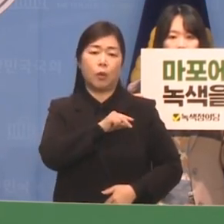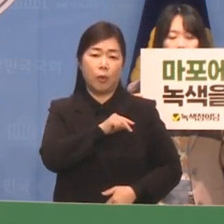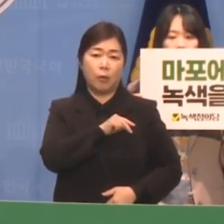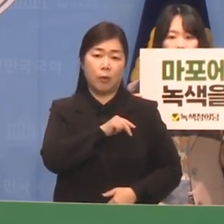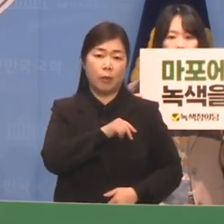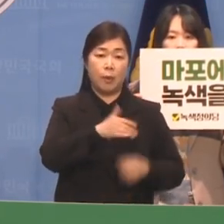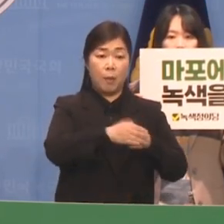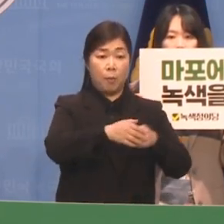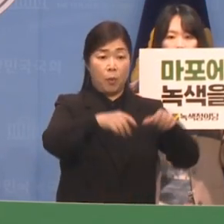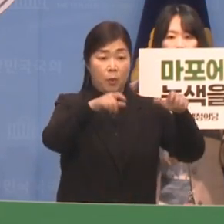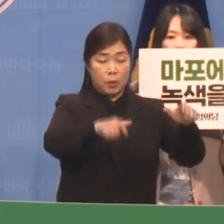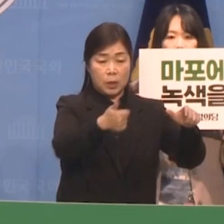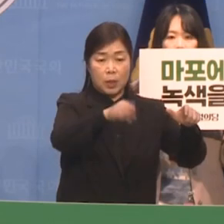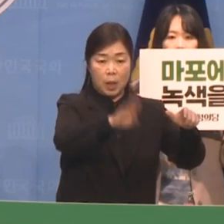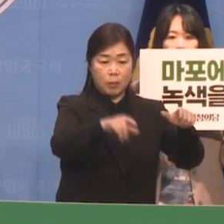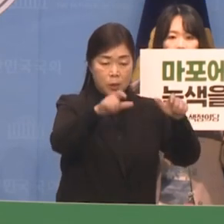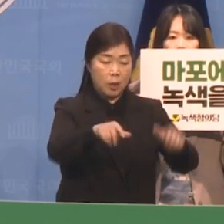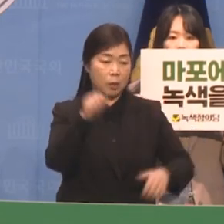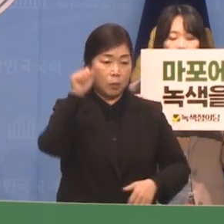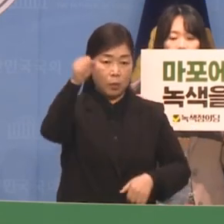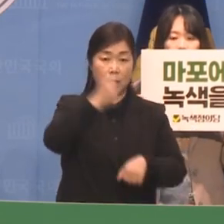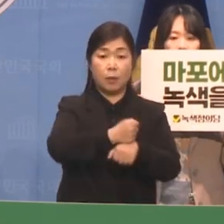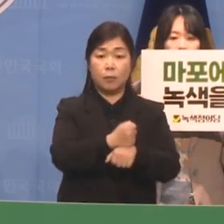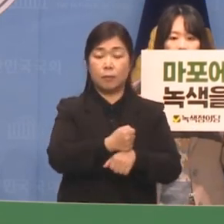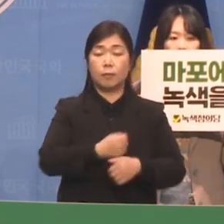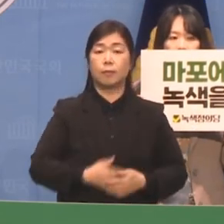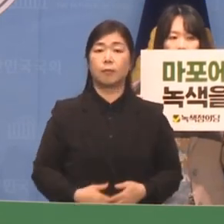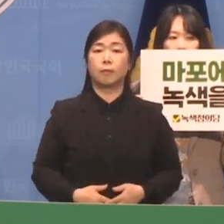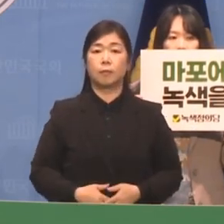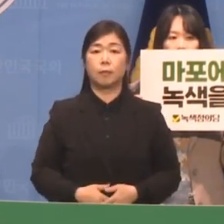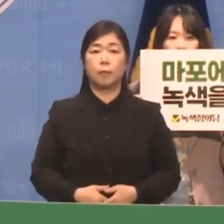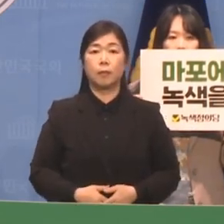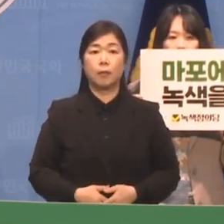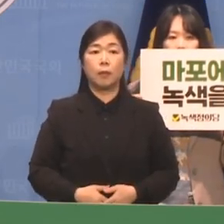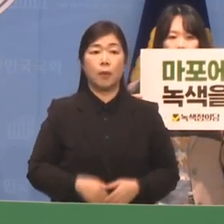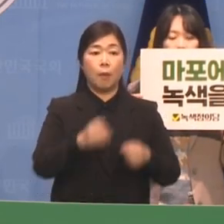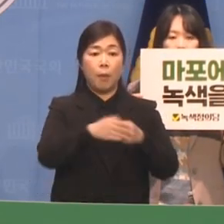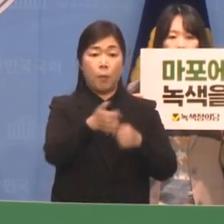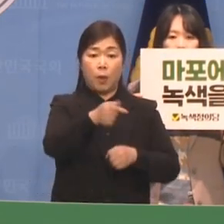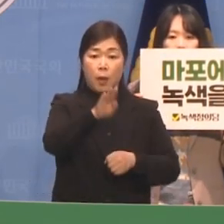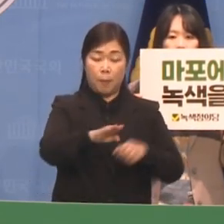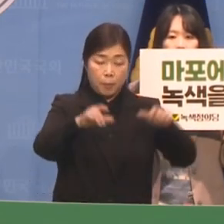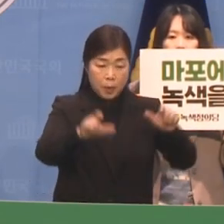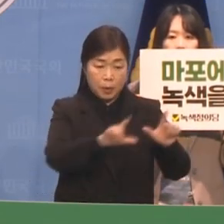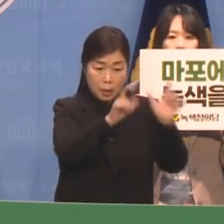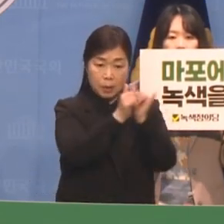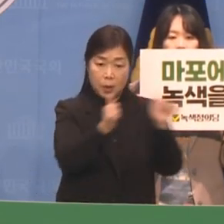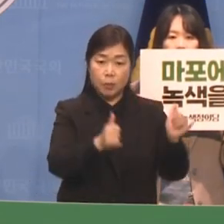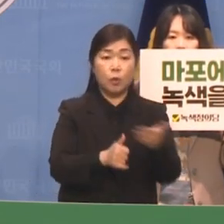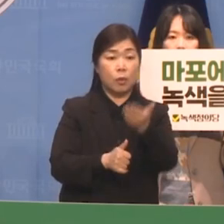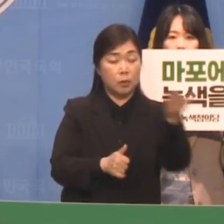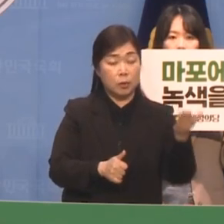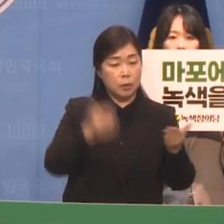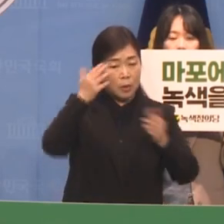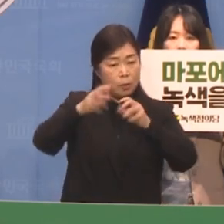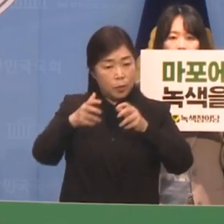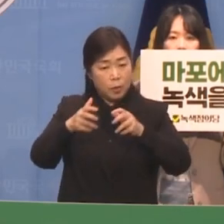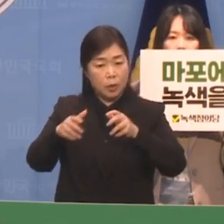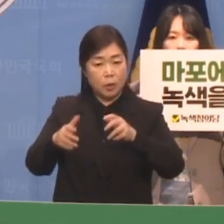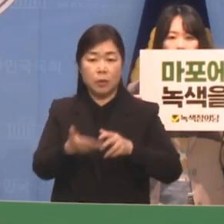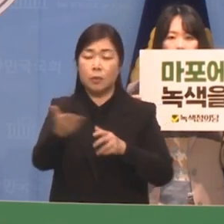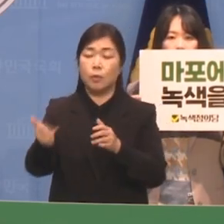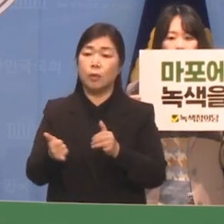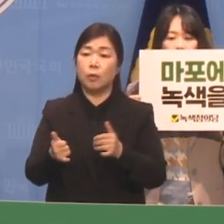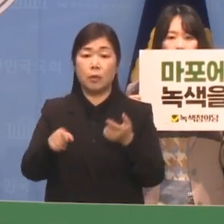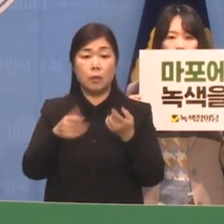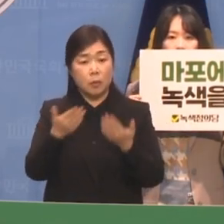갑 지역에 도전장을 내밀었습니다. 마포 갑의 시민 여러분께서는 대한민국의 시민 여러분께서는